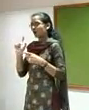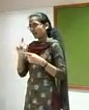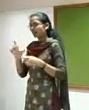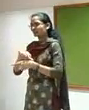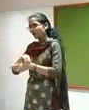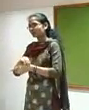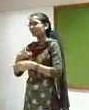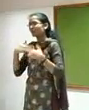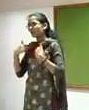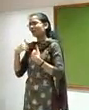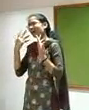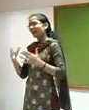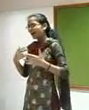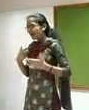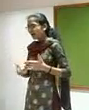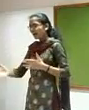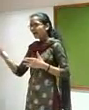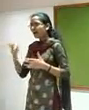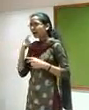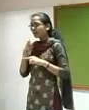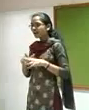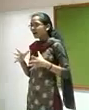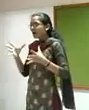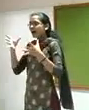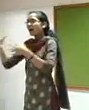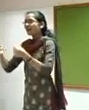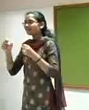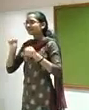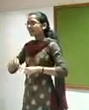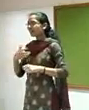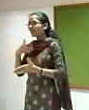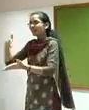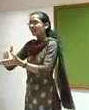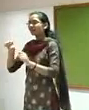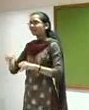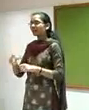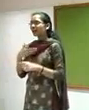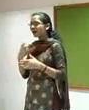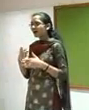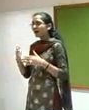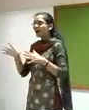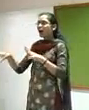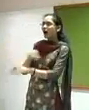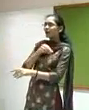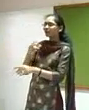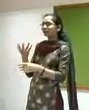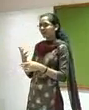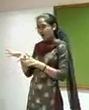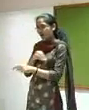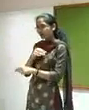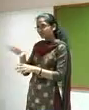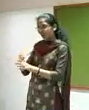a court, wherever. If I can't reach it, अगर मैं वहां पहुंच नहीं पाया, तो इक्वालिटी ऑफ आउटकम तो नहीं हुआ